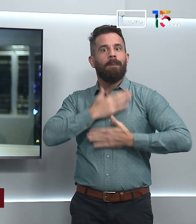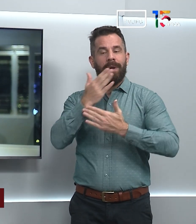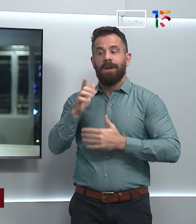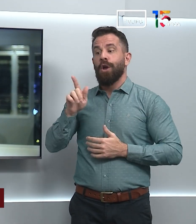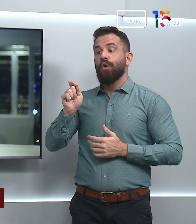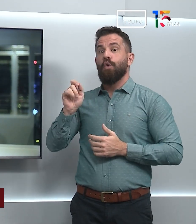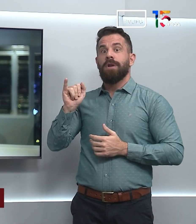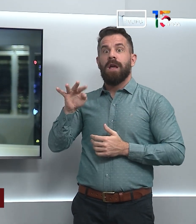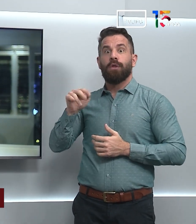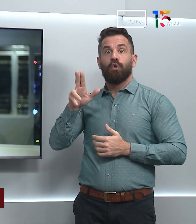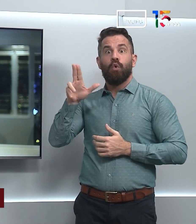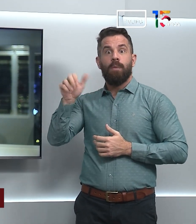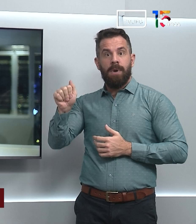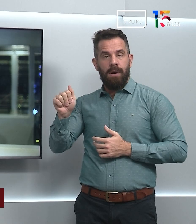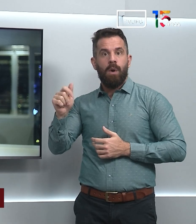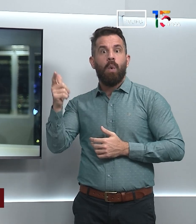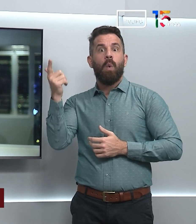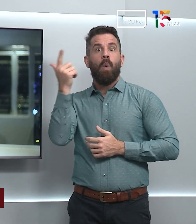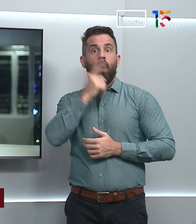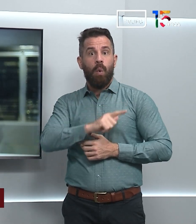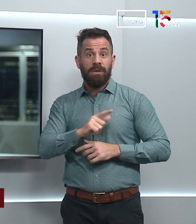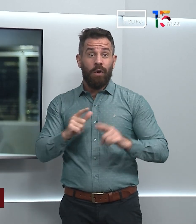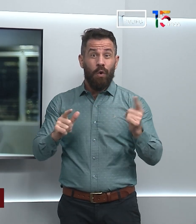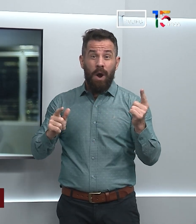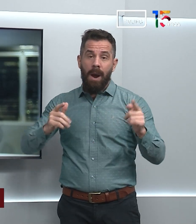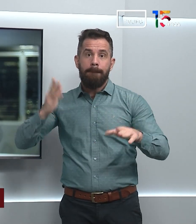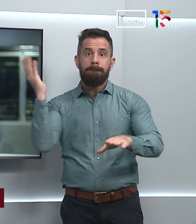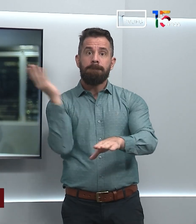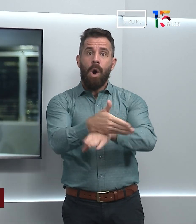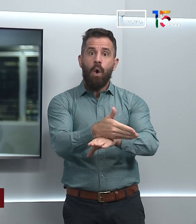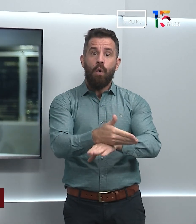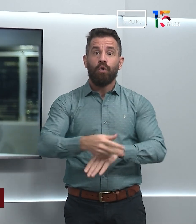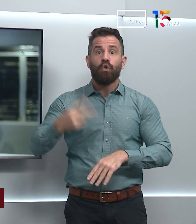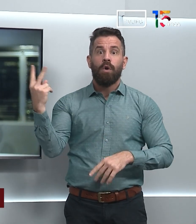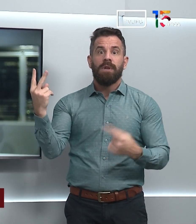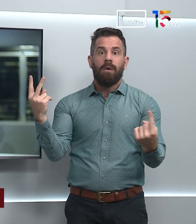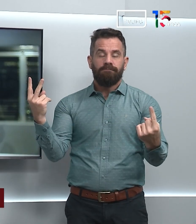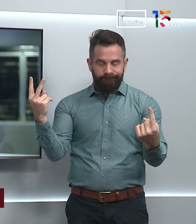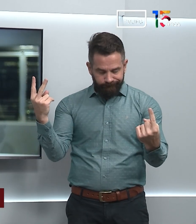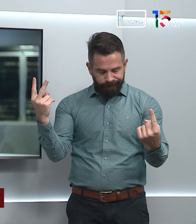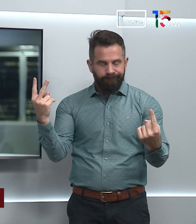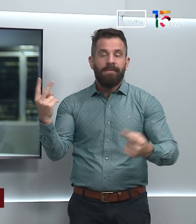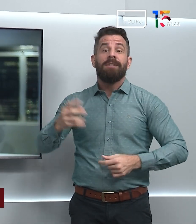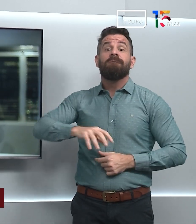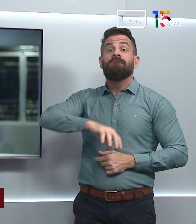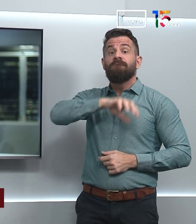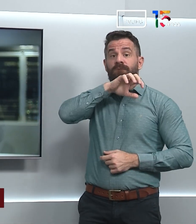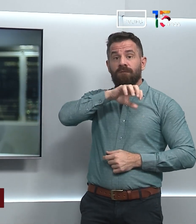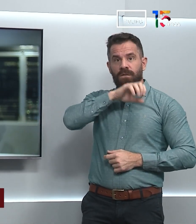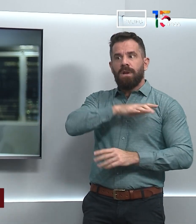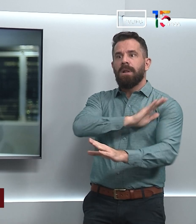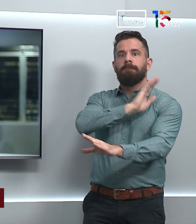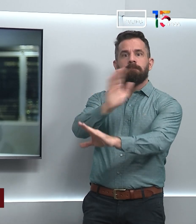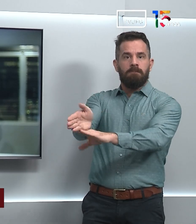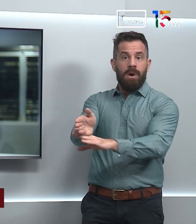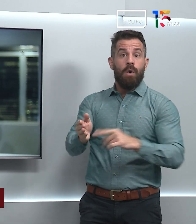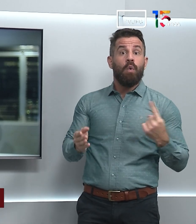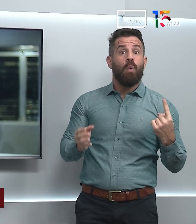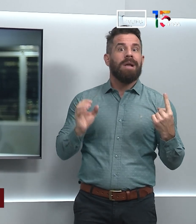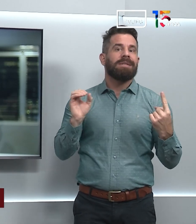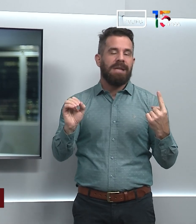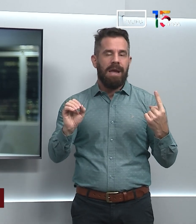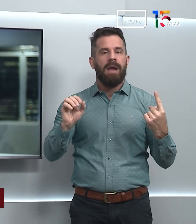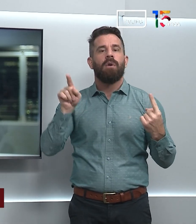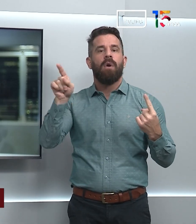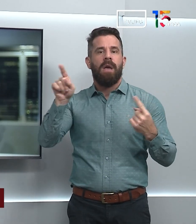casa venceram o Goiás por 2-1. No Estádio Olímpico, o Vila Nova derrotou a Aparecidense por 1-0, com